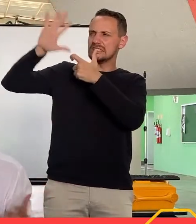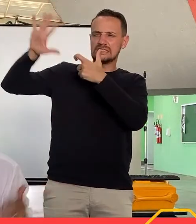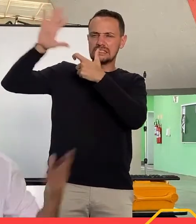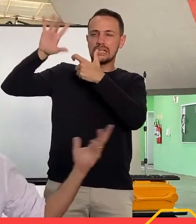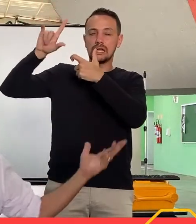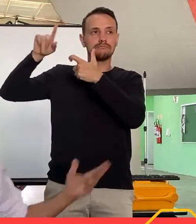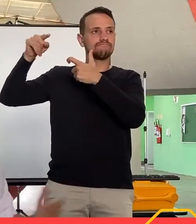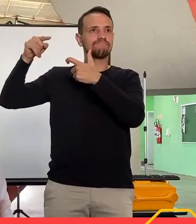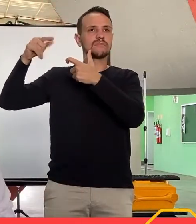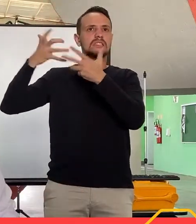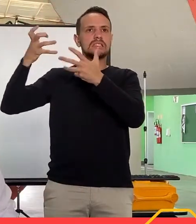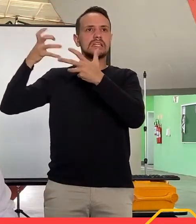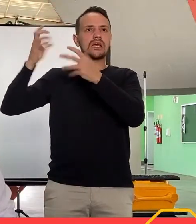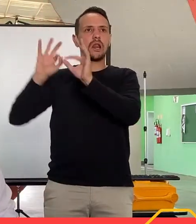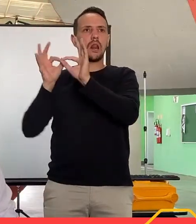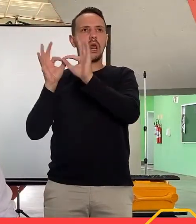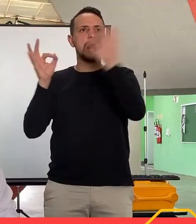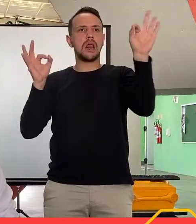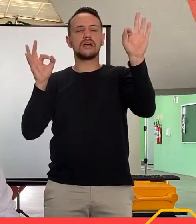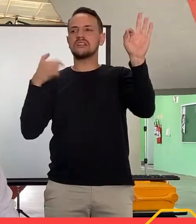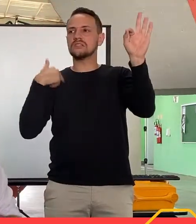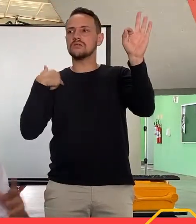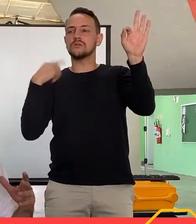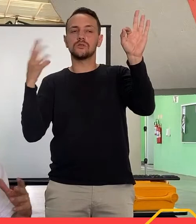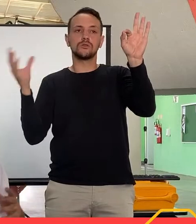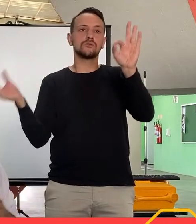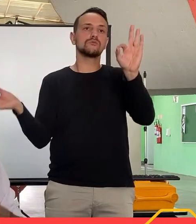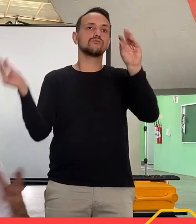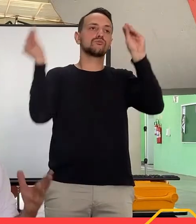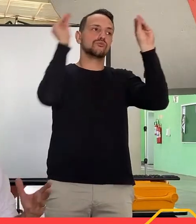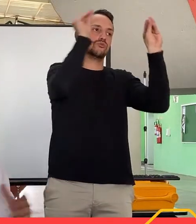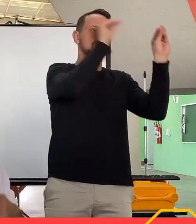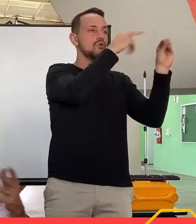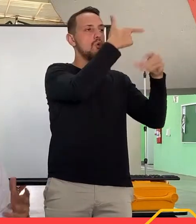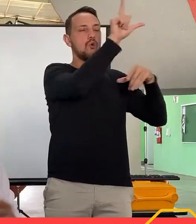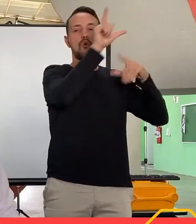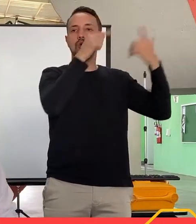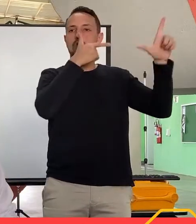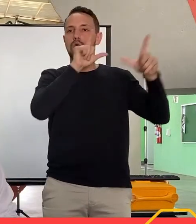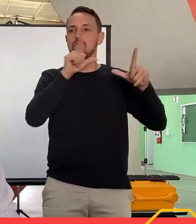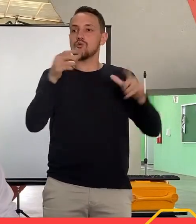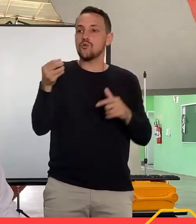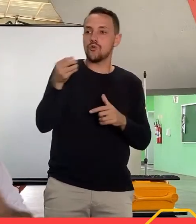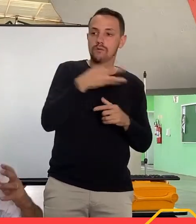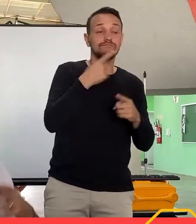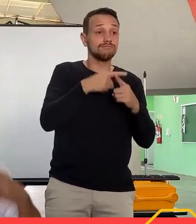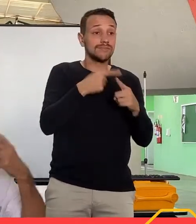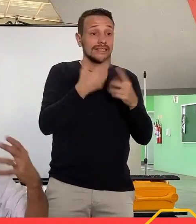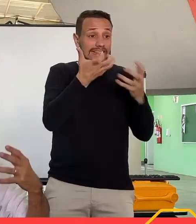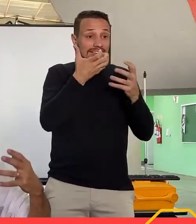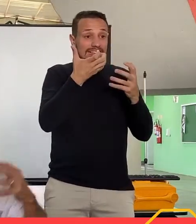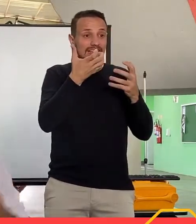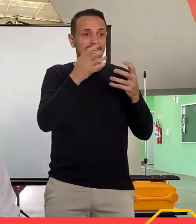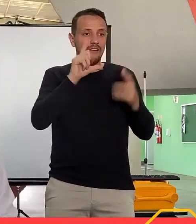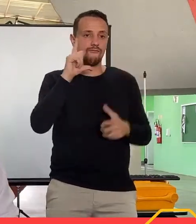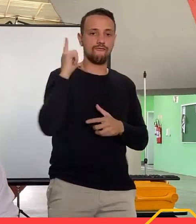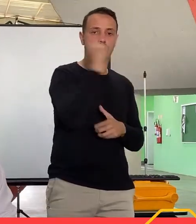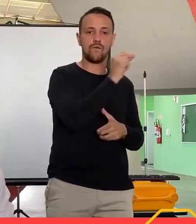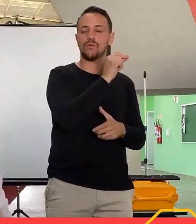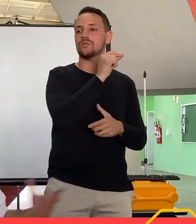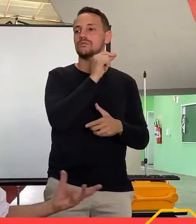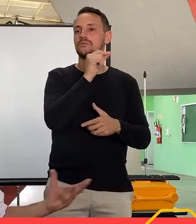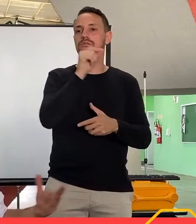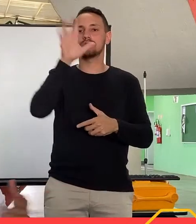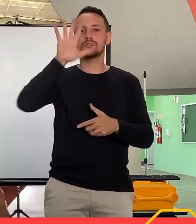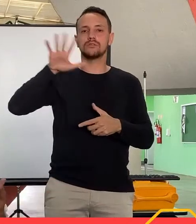buscar refúgio no mundo novo, no novo mundo, buscando justamente liberdade religiosa. Quando se constitui aquilo